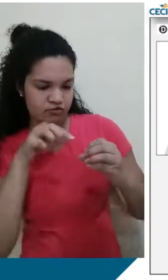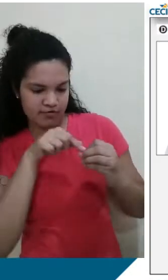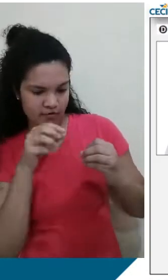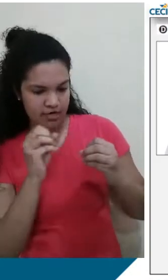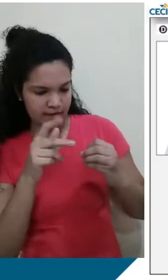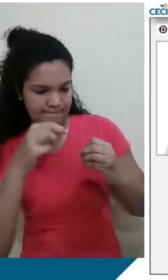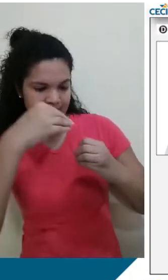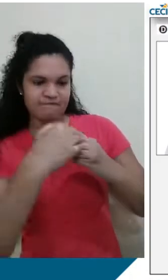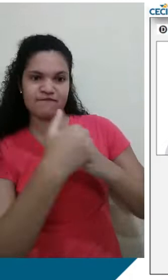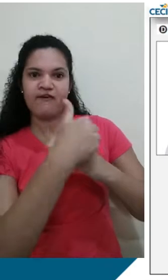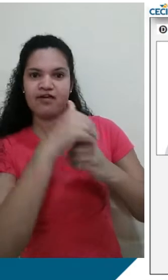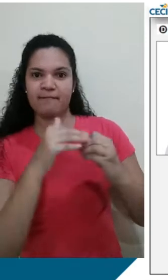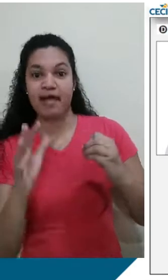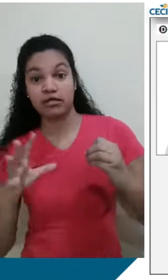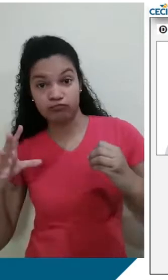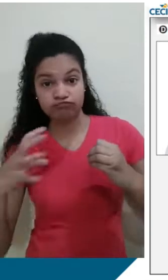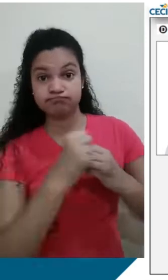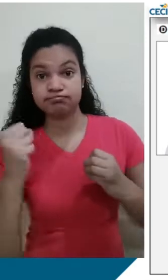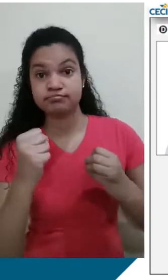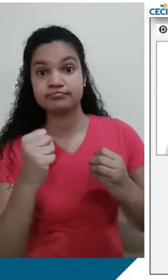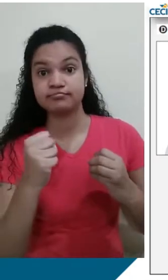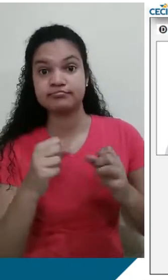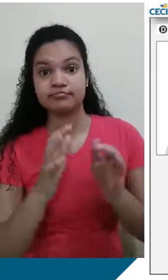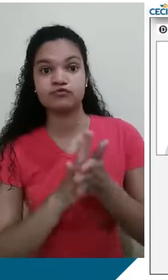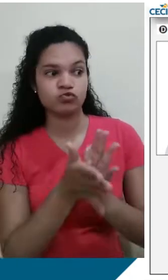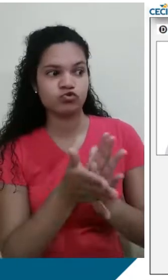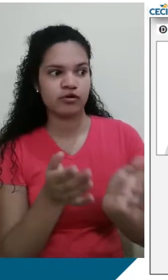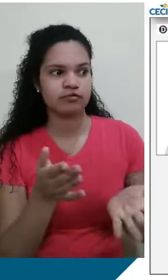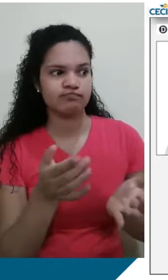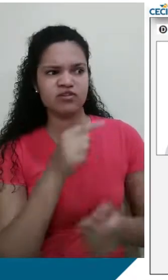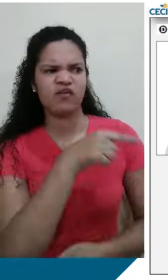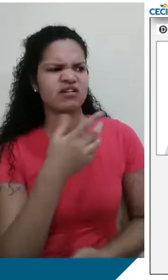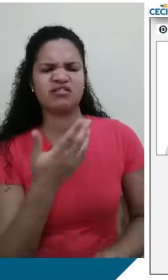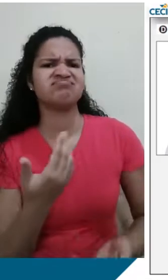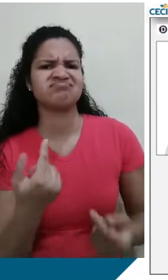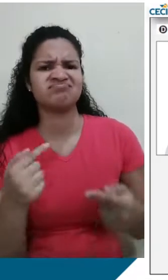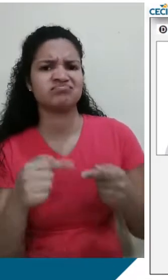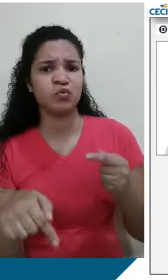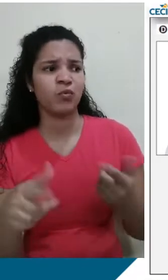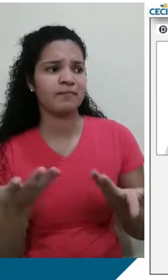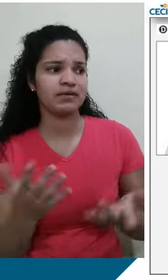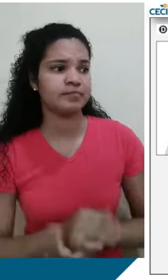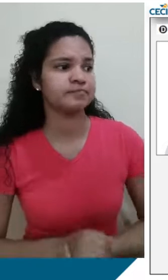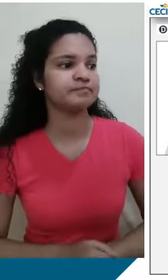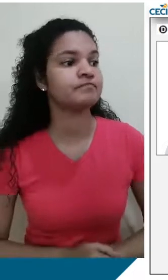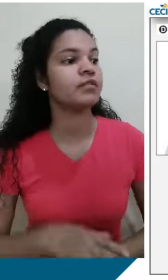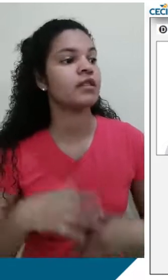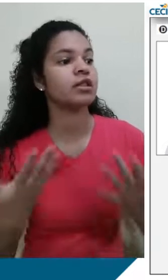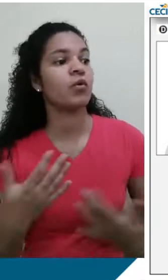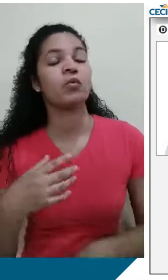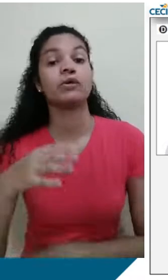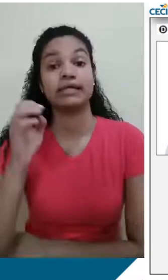parasita, as células do próprio organismo, o que aqui não se aplica. E a alternativa E